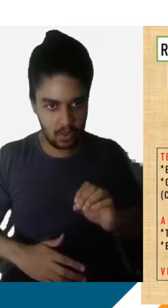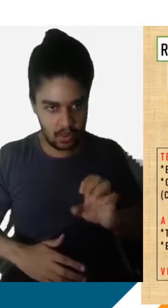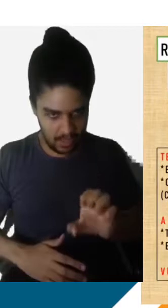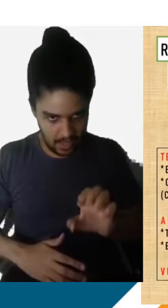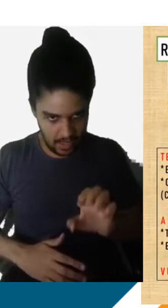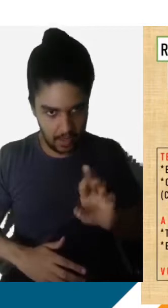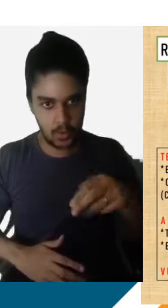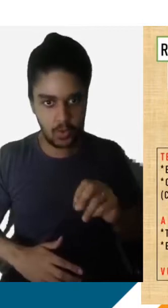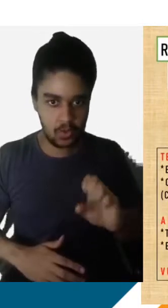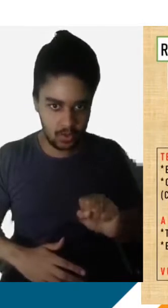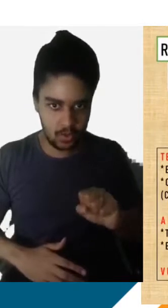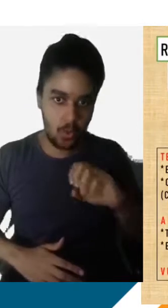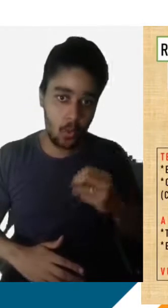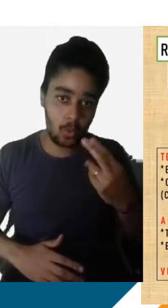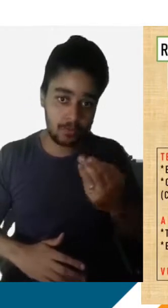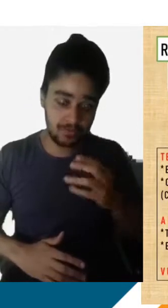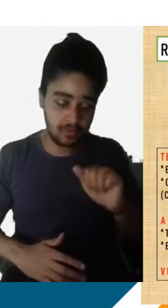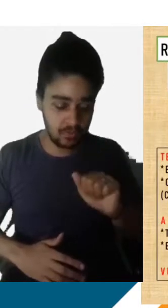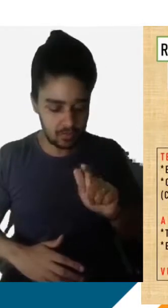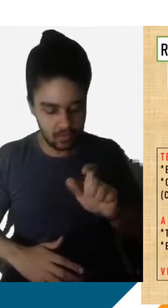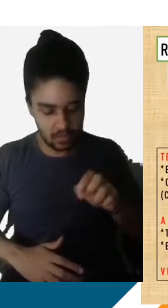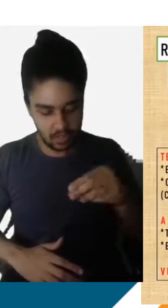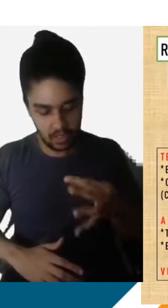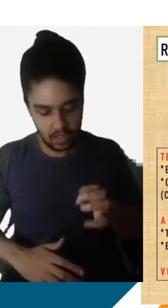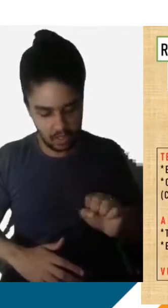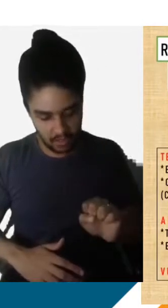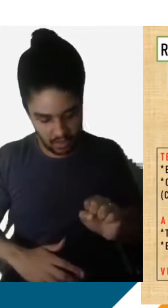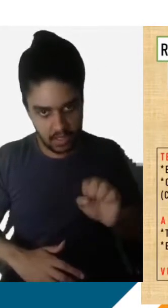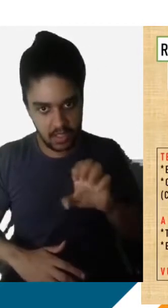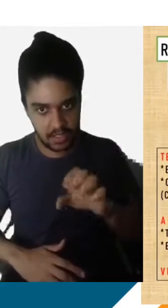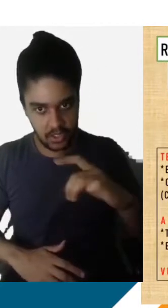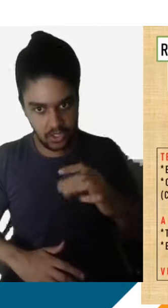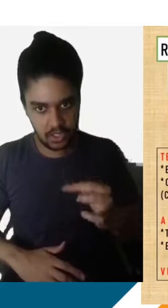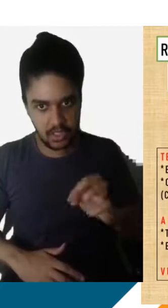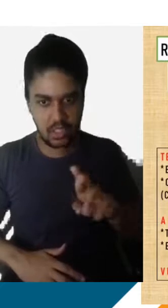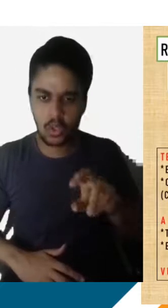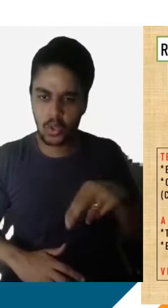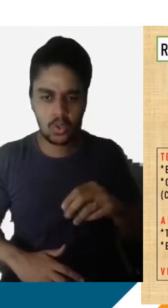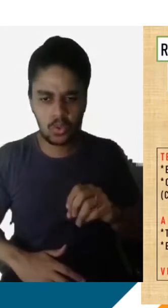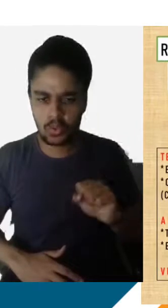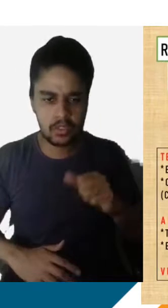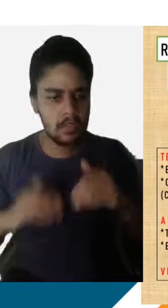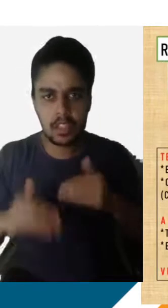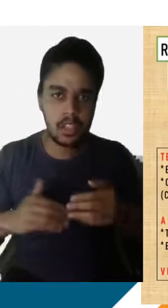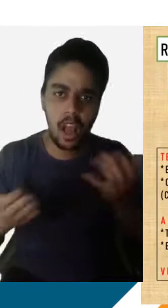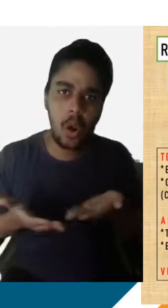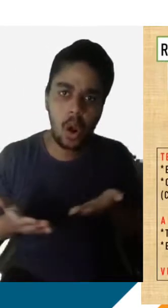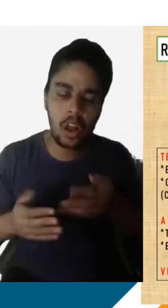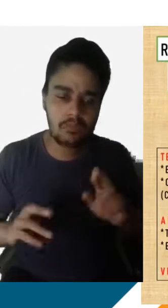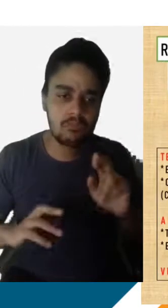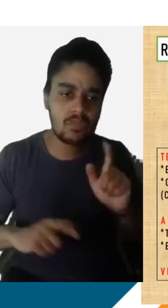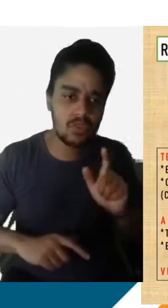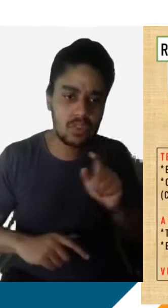agentes endógenos e agentes externos ou agentes exógenos. Beleza, agora a gente precisa